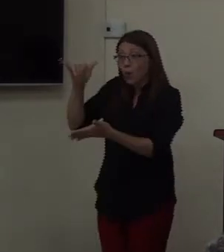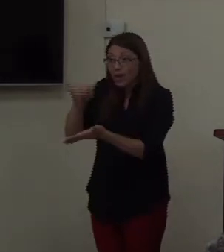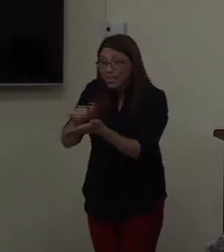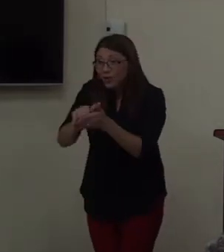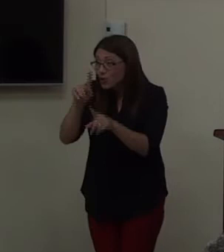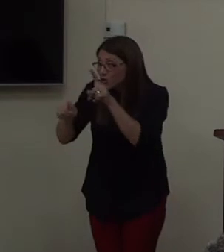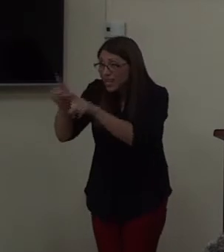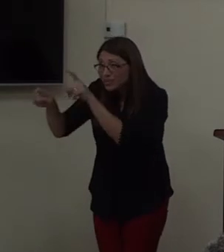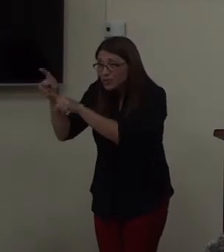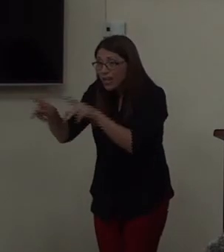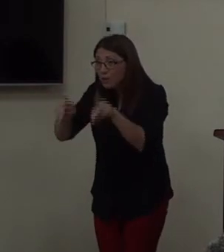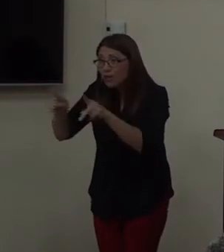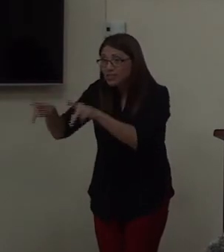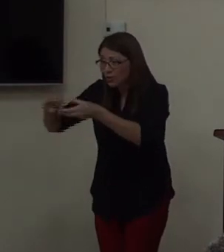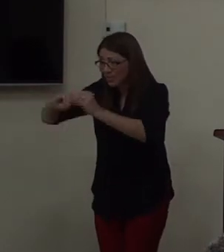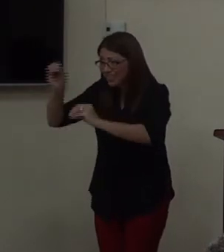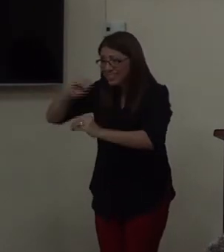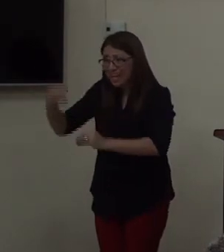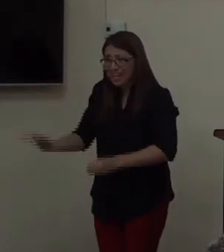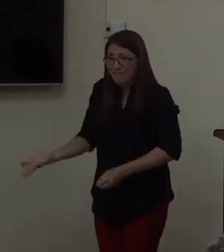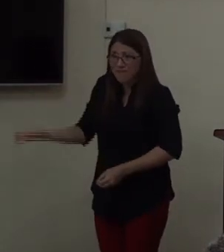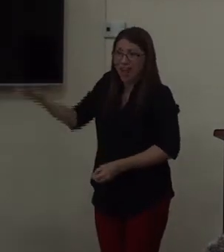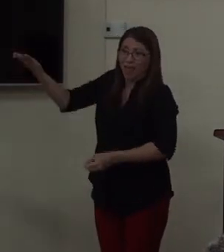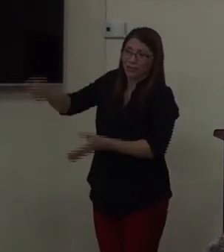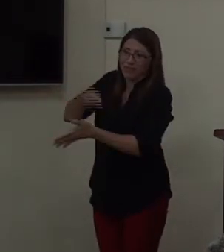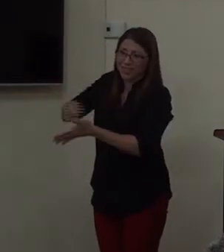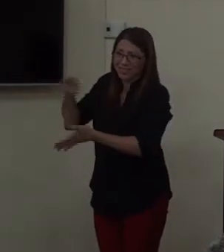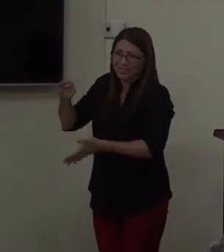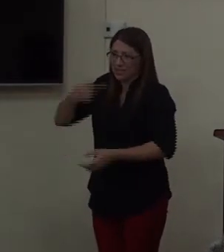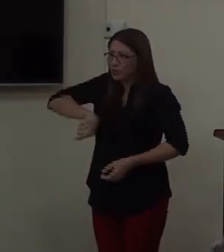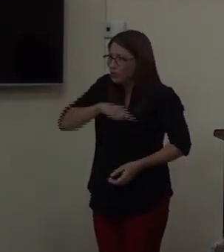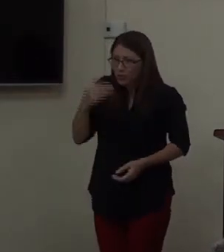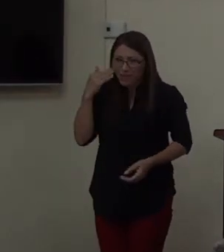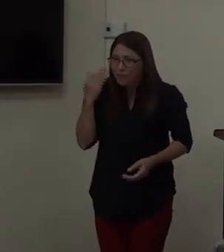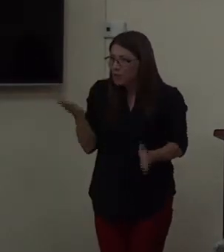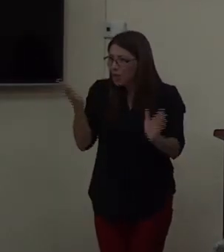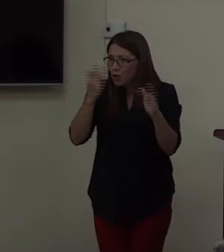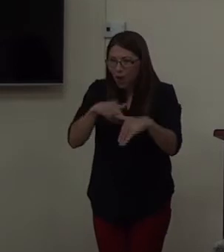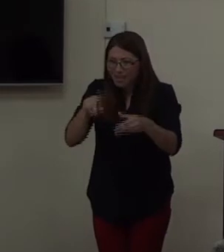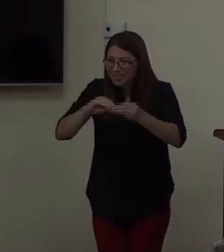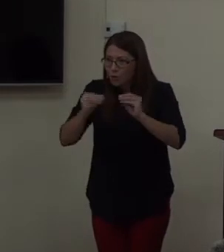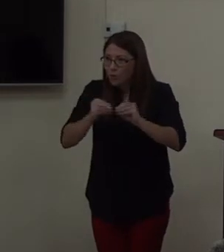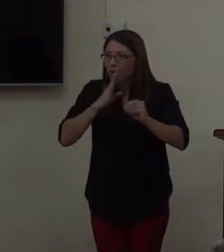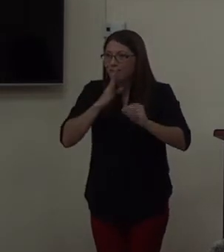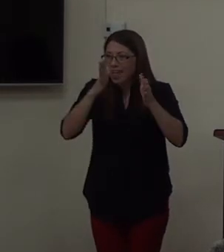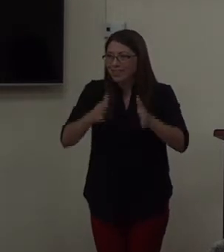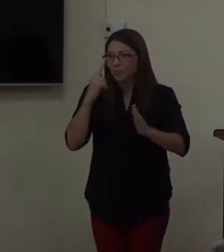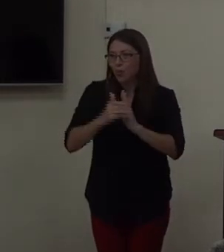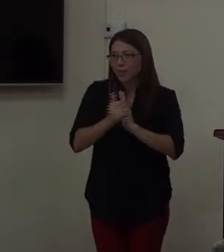salen inflados a veces, ¿verdad? En lenguas que sabemos que no tienen hablantes por competencia, pero sí, están limitados por los hablantes por